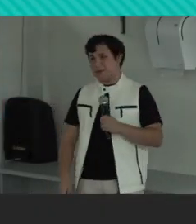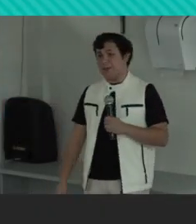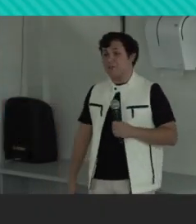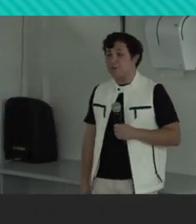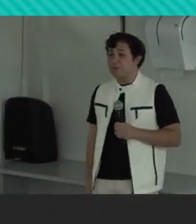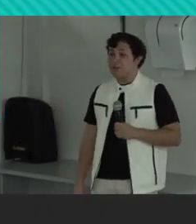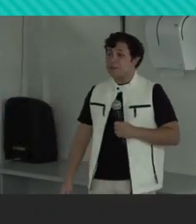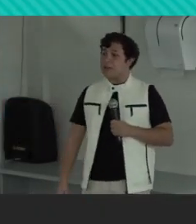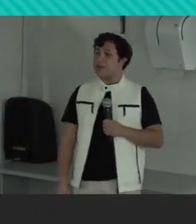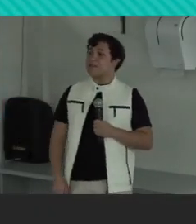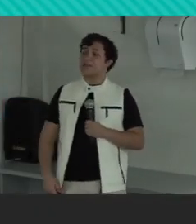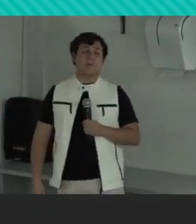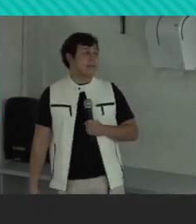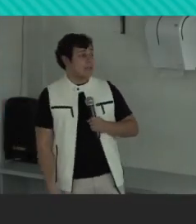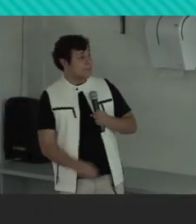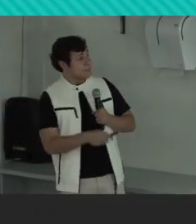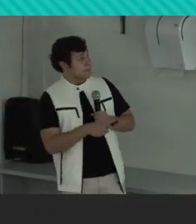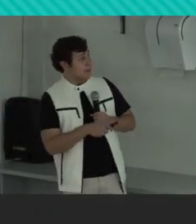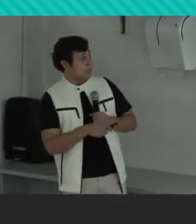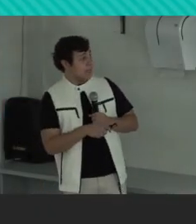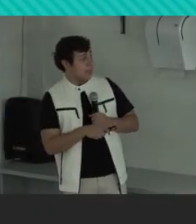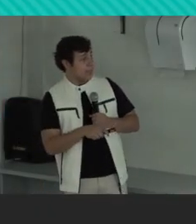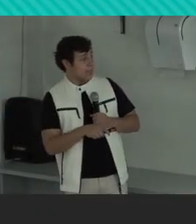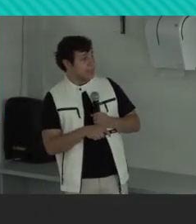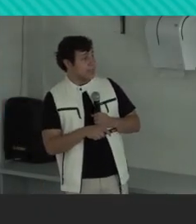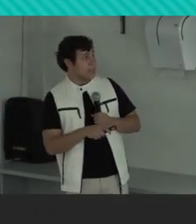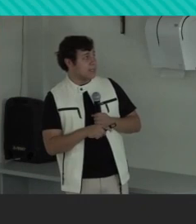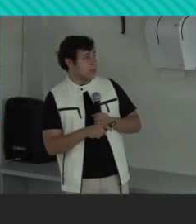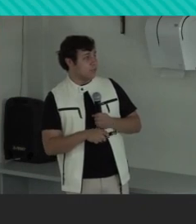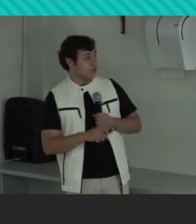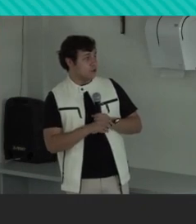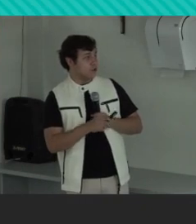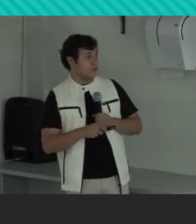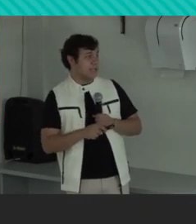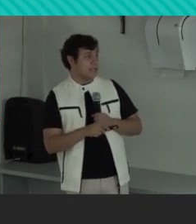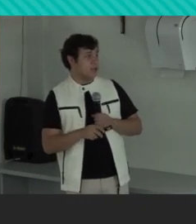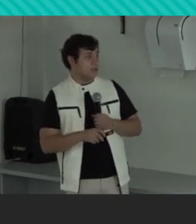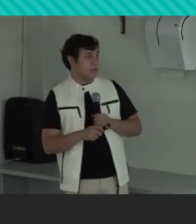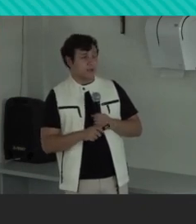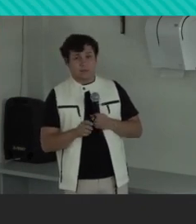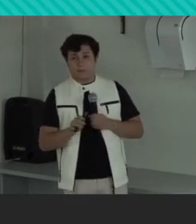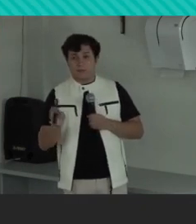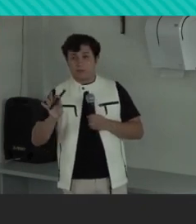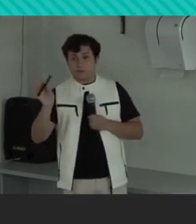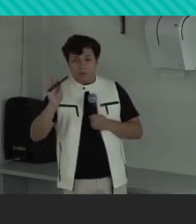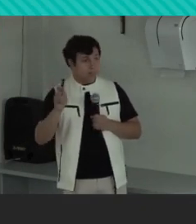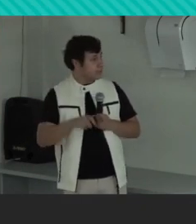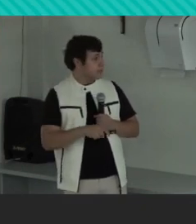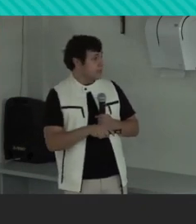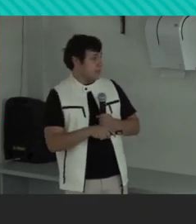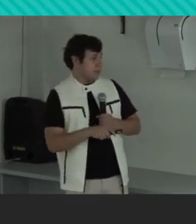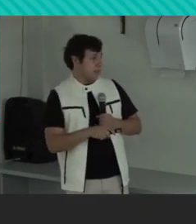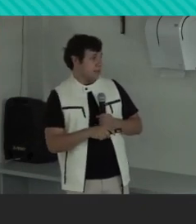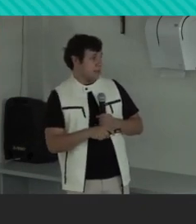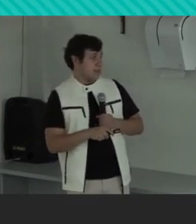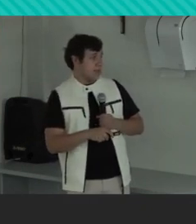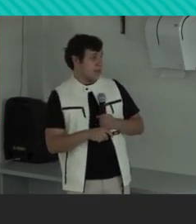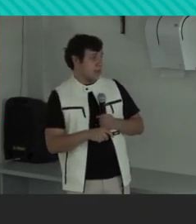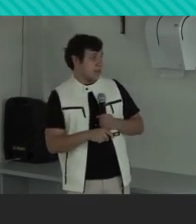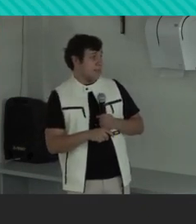terminando esta parte. Existen en el mundo 72 millones de personas sordas. Y más